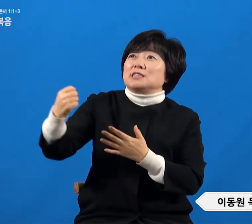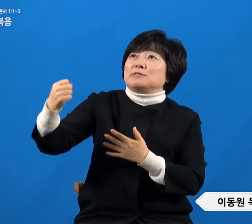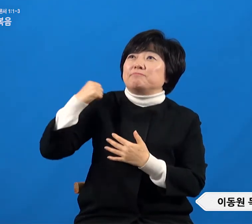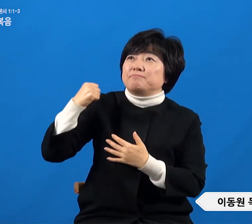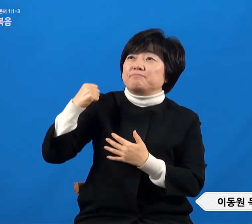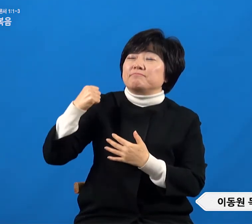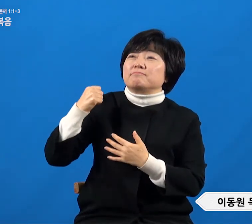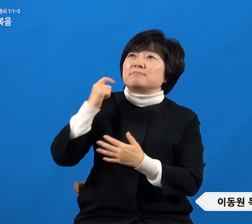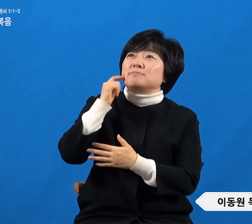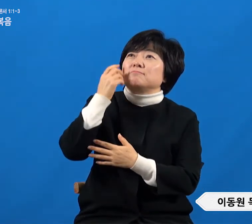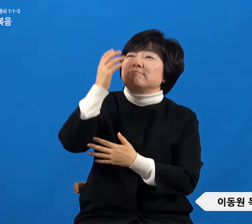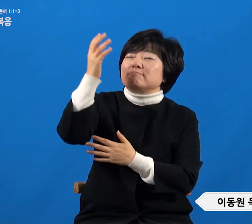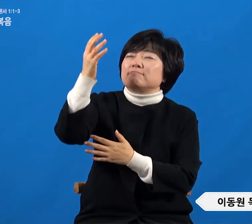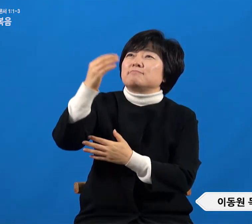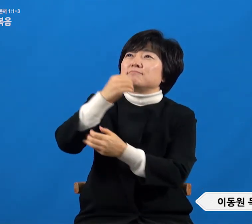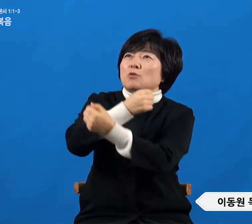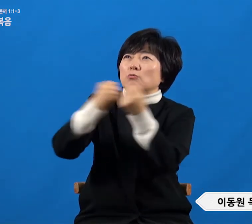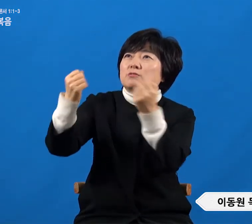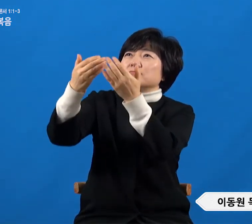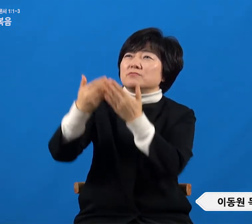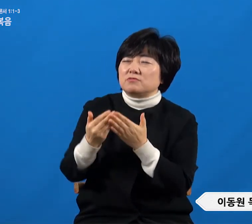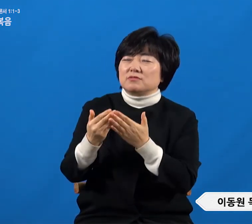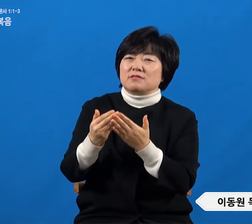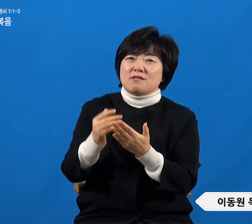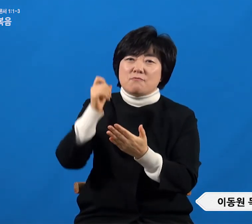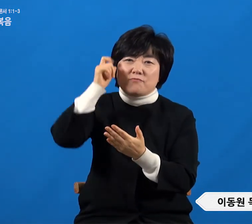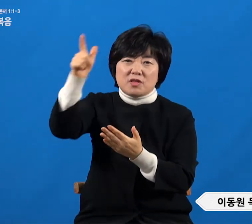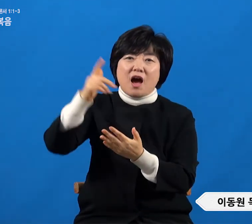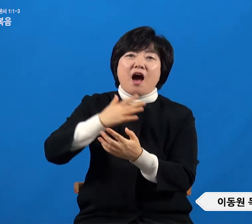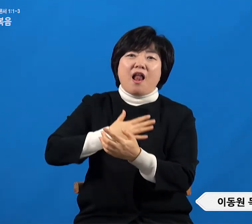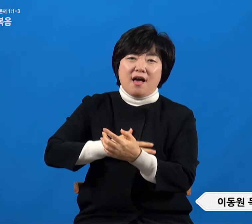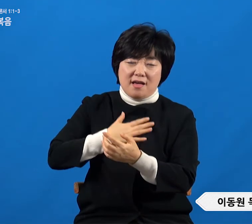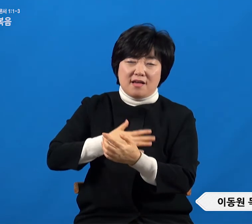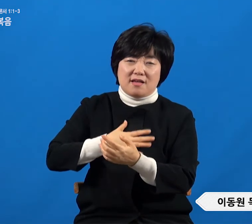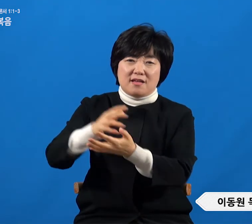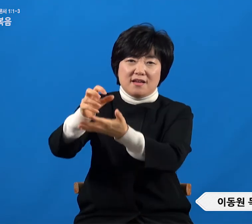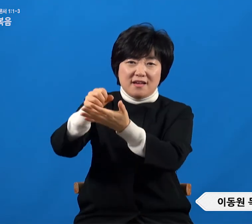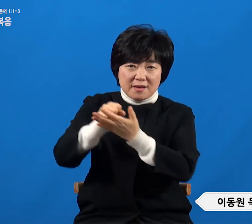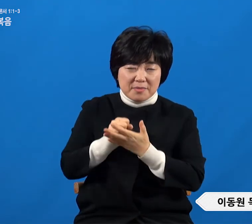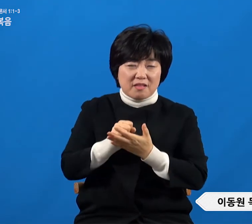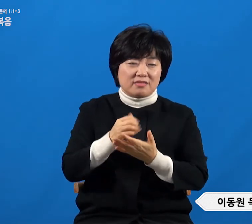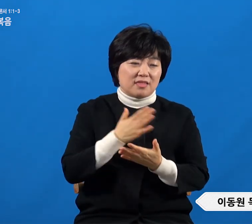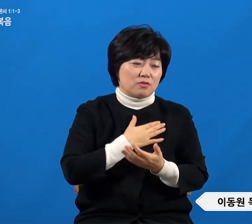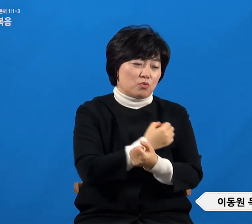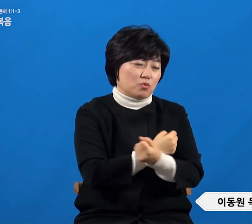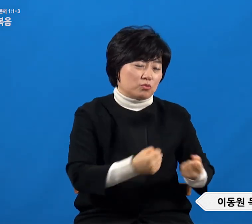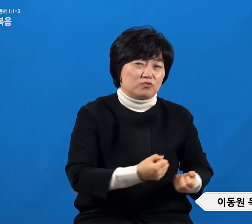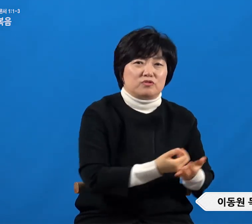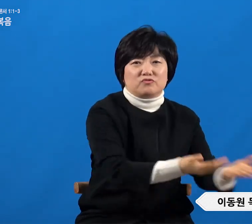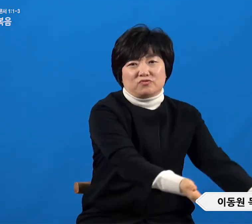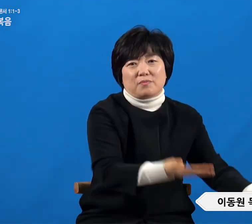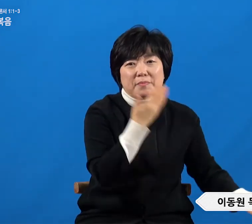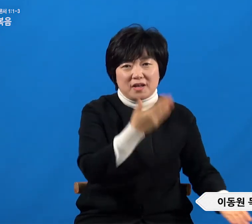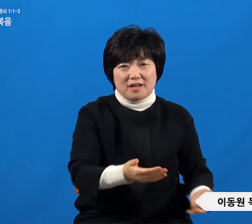용서의 능력이, 용서의 은혜가 얼마나 위대한 것을 알았더라면 우리는 용서할 수가